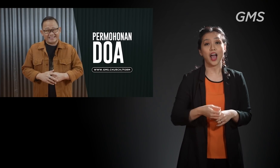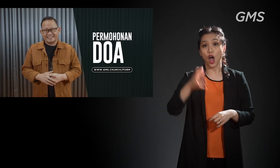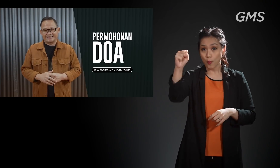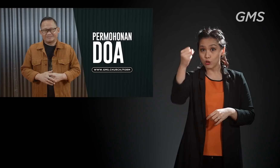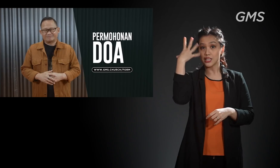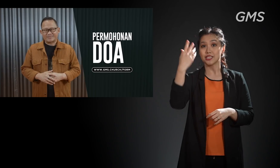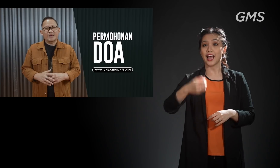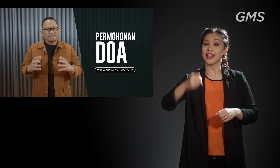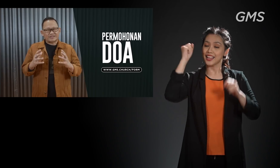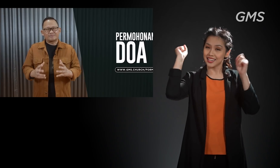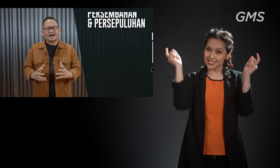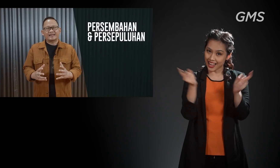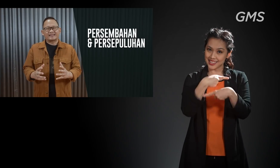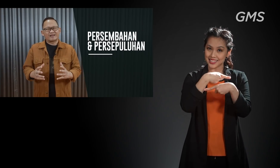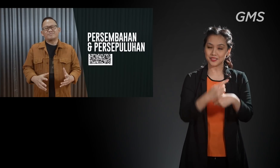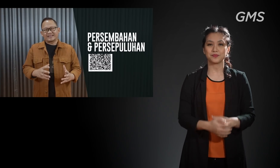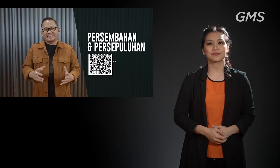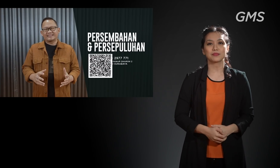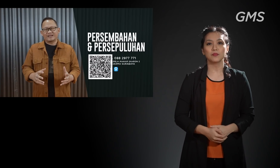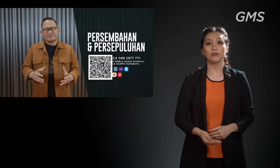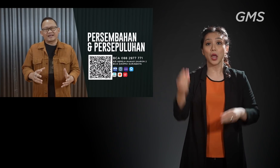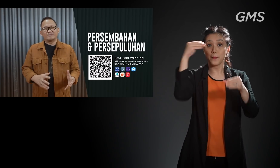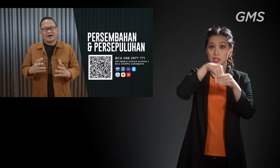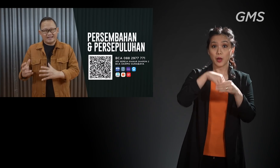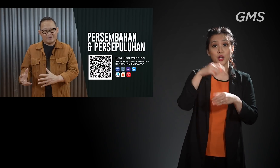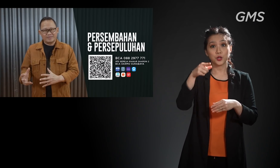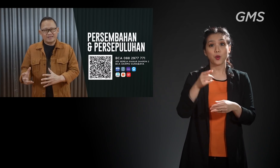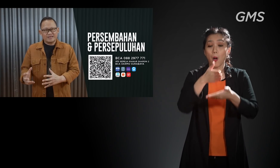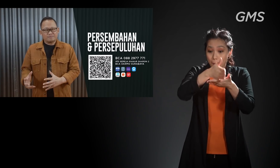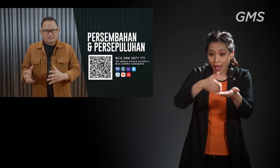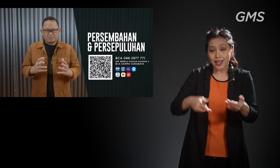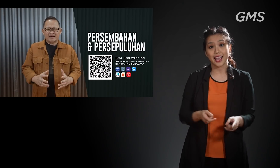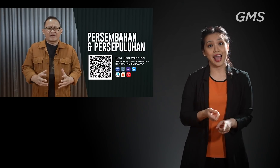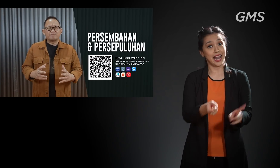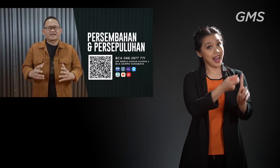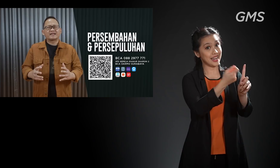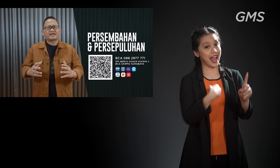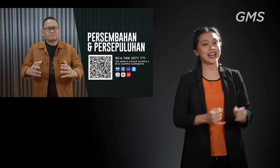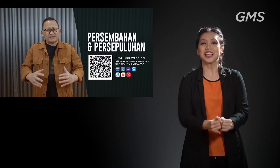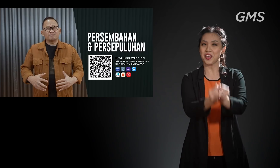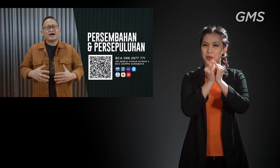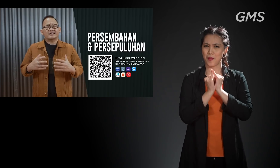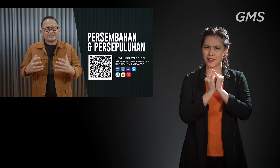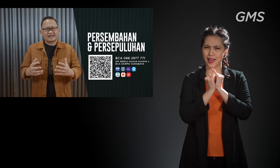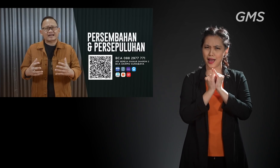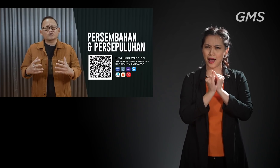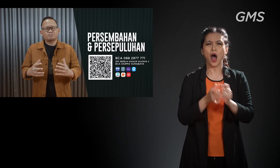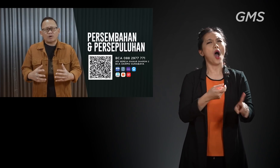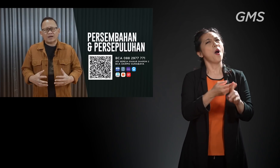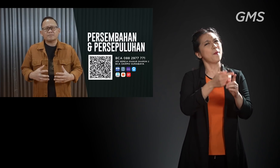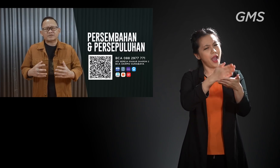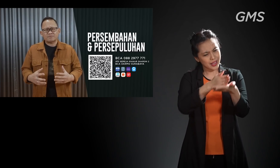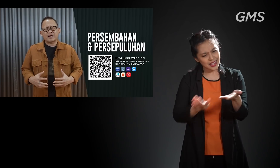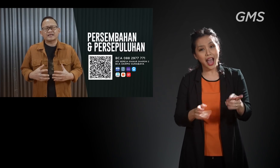sampai hari ini. Persembahan adalah bagian daripada ibadah. Persembahan adalah bagian dari penyembahan kita. Karena